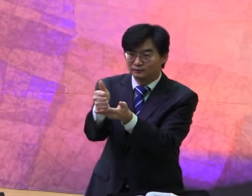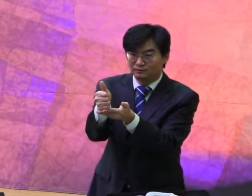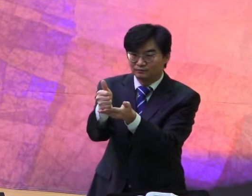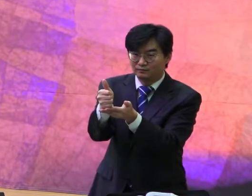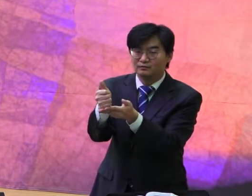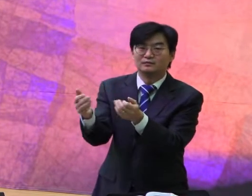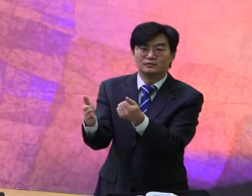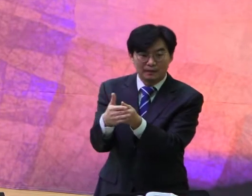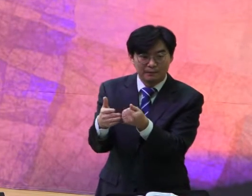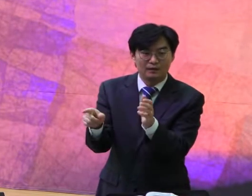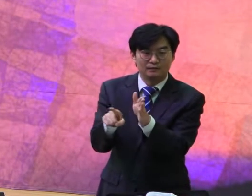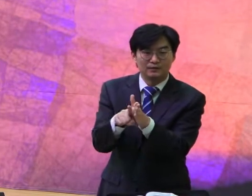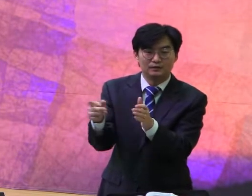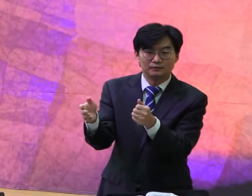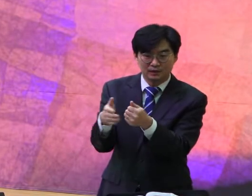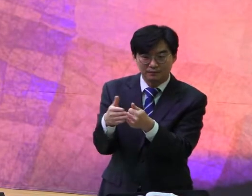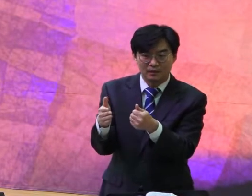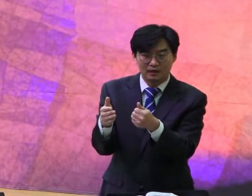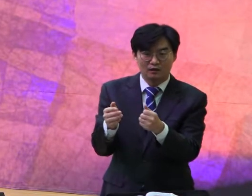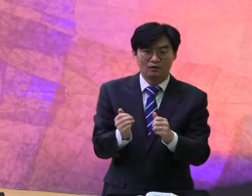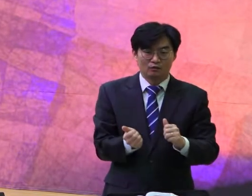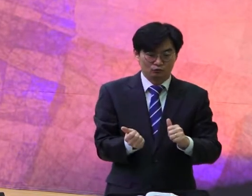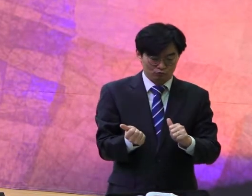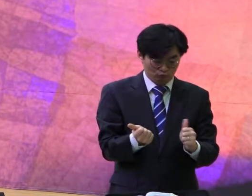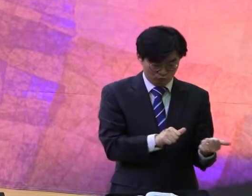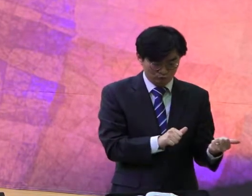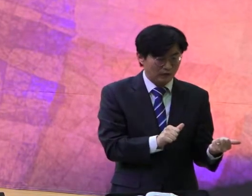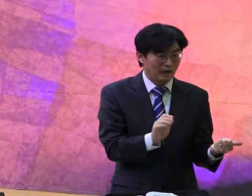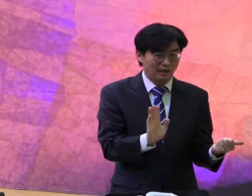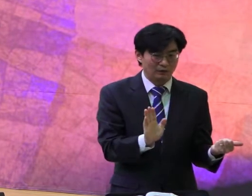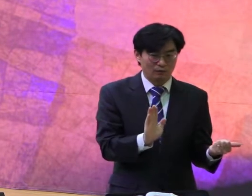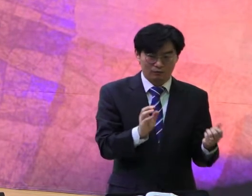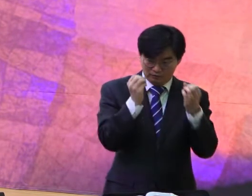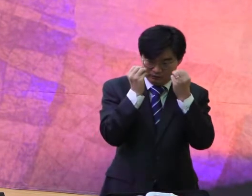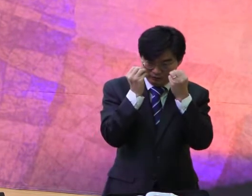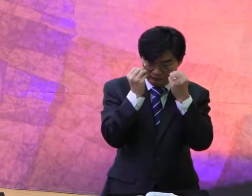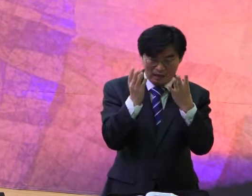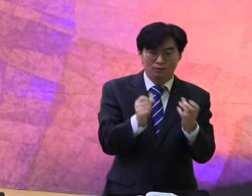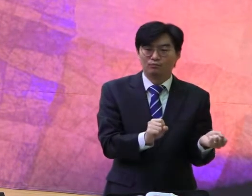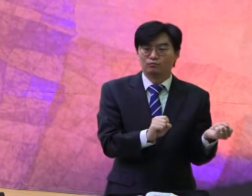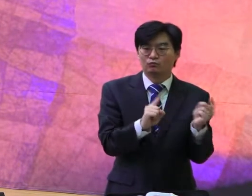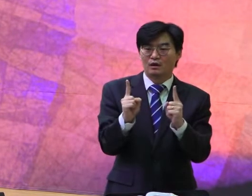이긴 사람들이고 그래서 이미 새로운 존재로 살고 있는 것입니다.